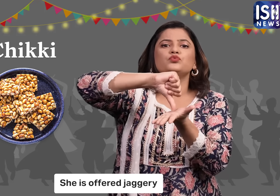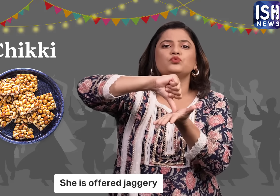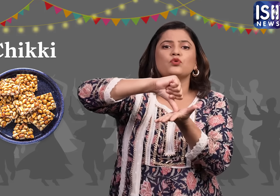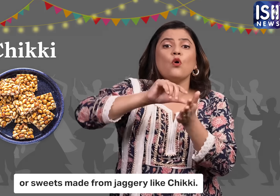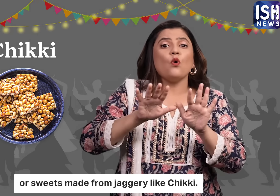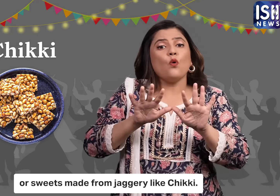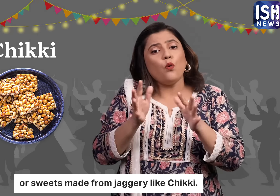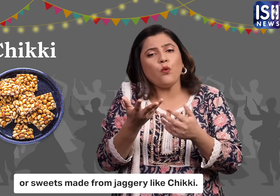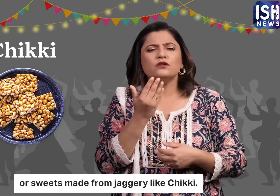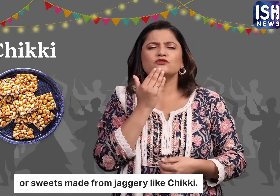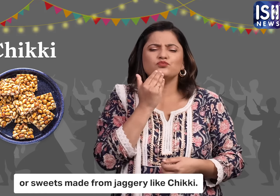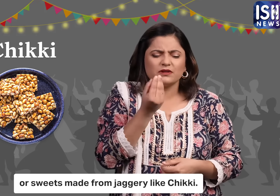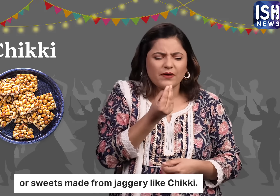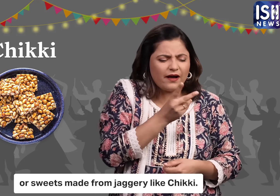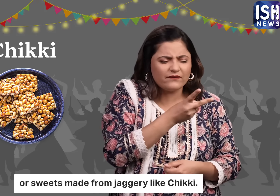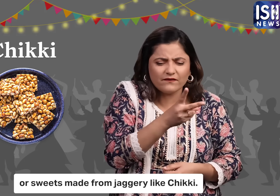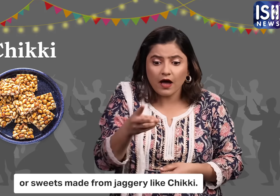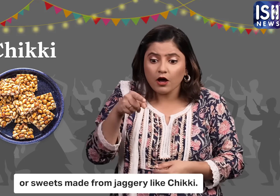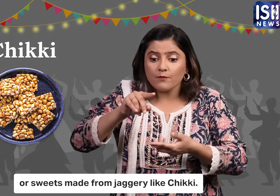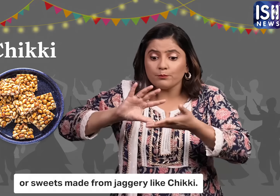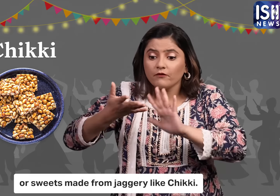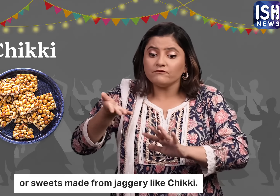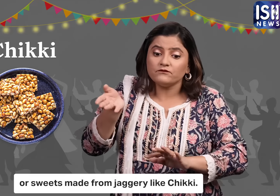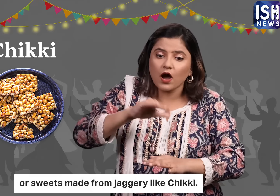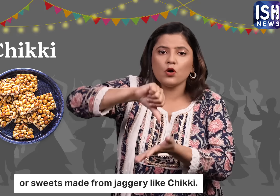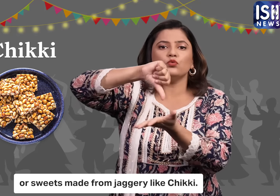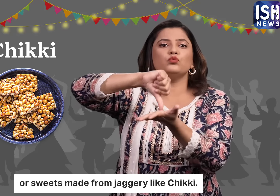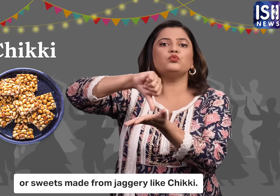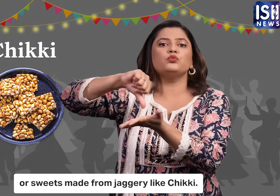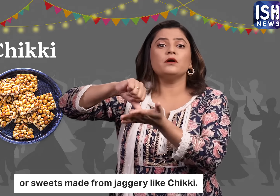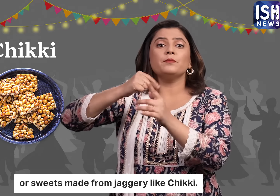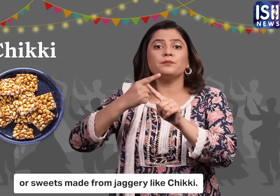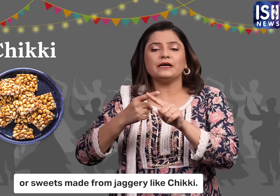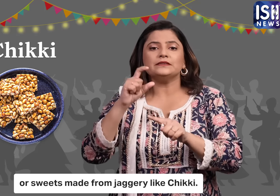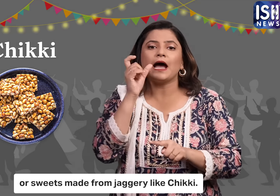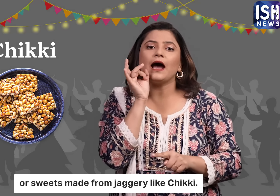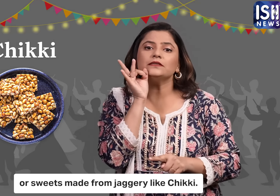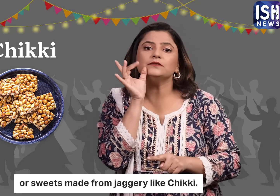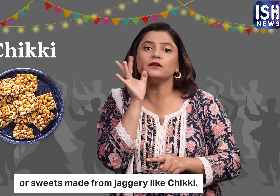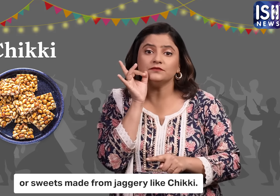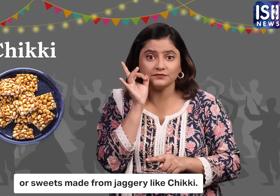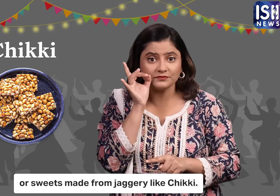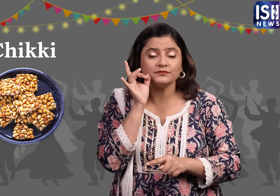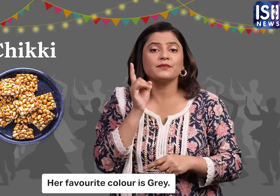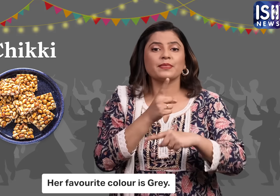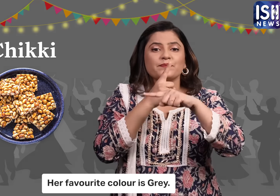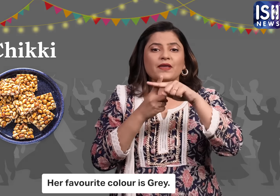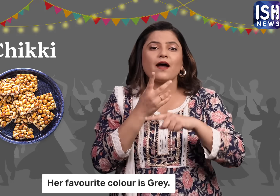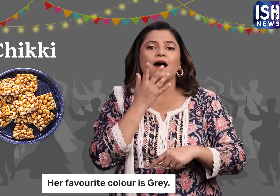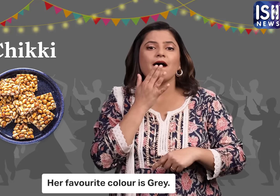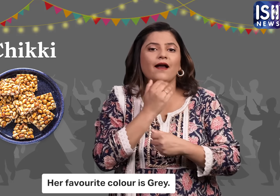या गुड़ से बनी मिठाई जैसे चिक्की का भोग लगाया जाता है। उनका पसंदीदा रंग धुमेला